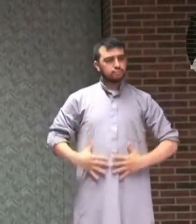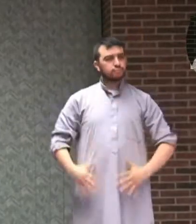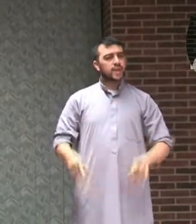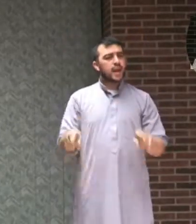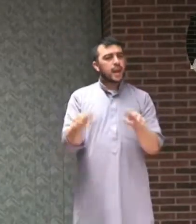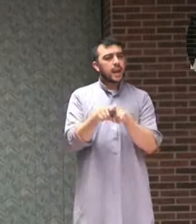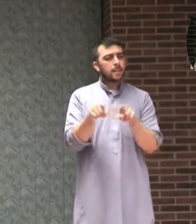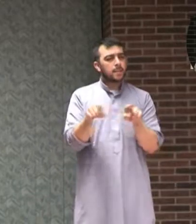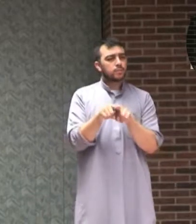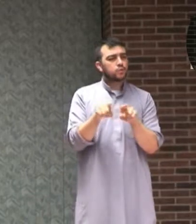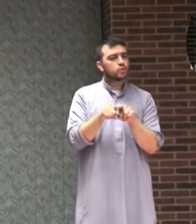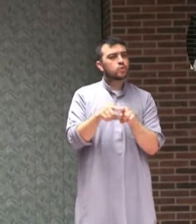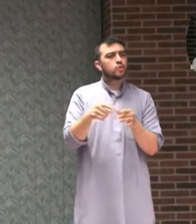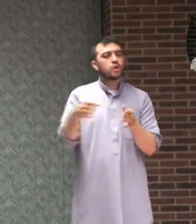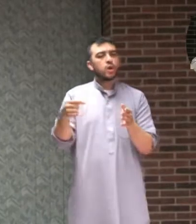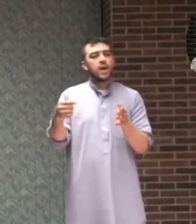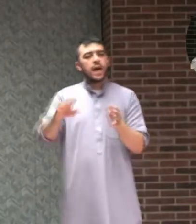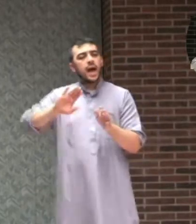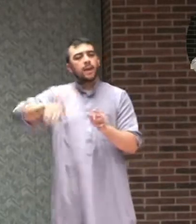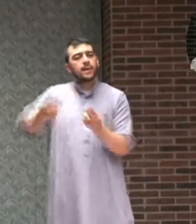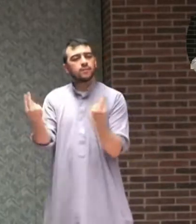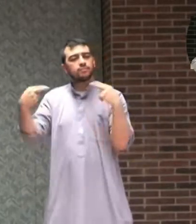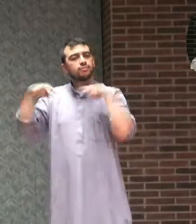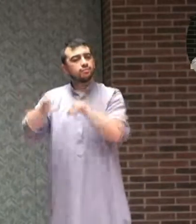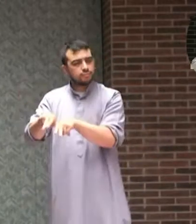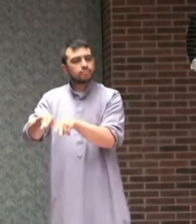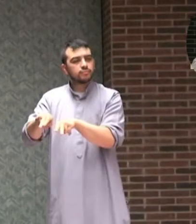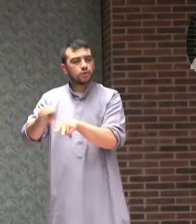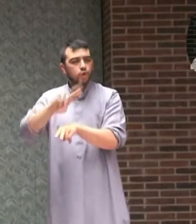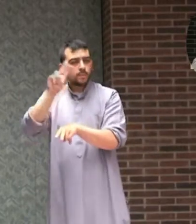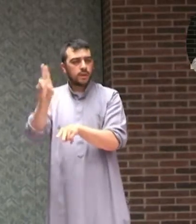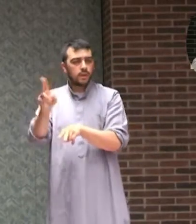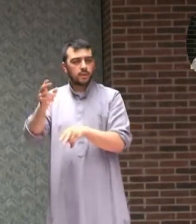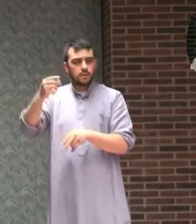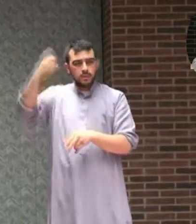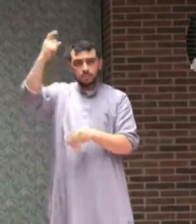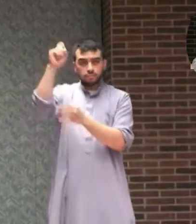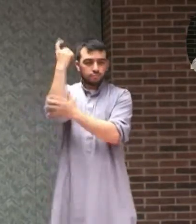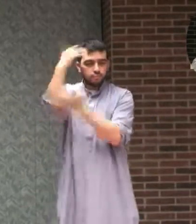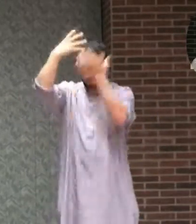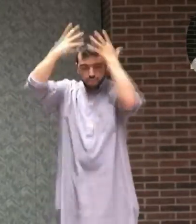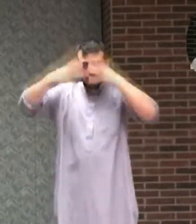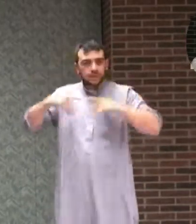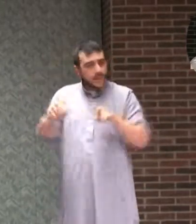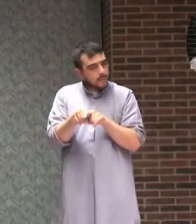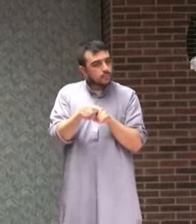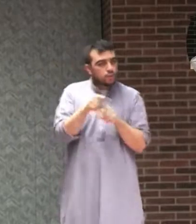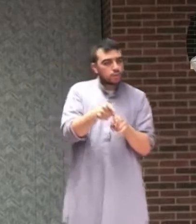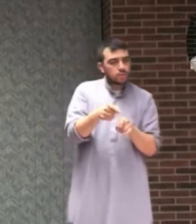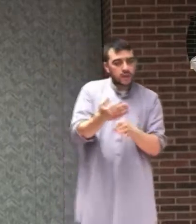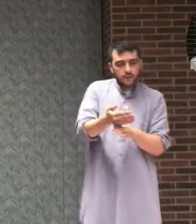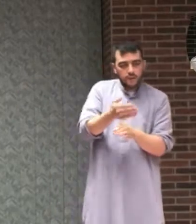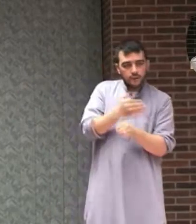l'impureté majeure, tel qu'il est fait lors de l'impureté majeure. Donc, yartasil, il se